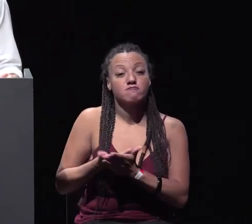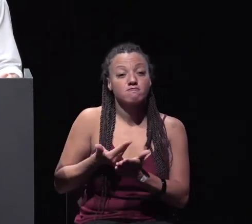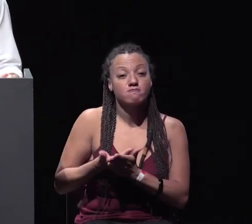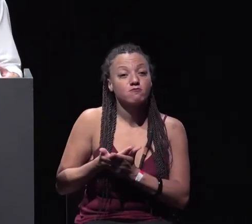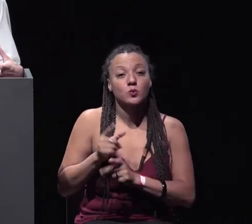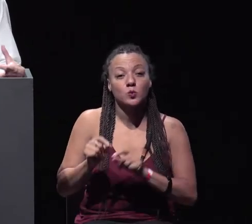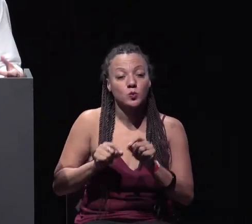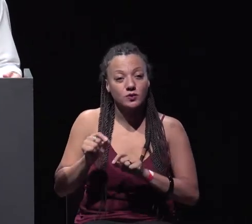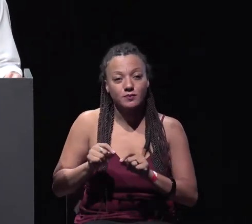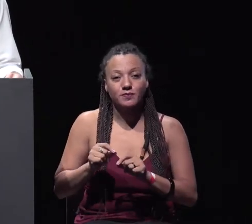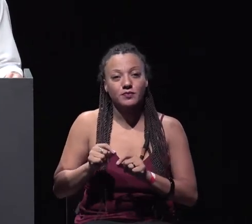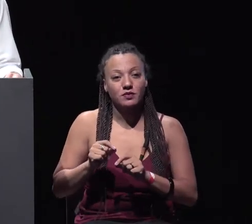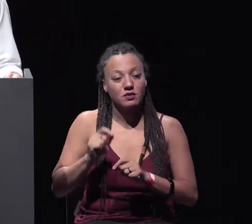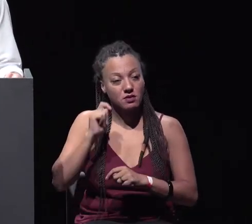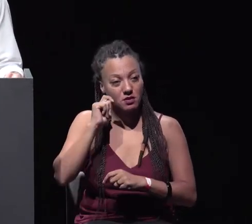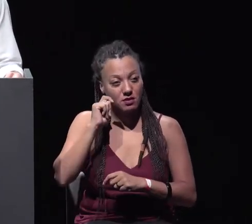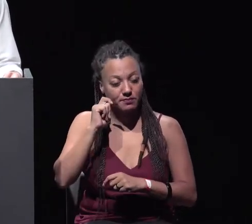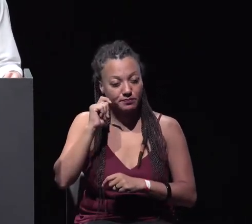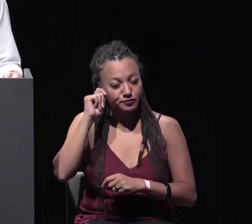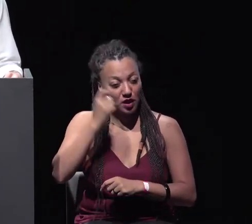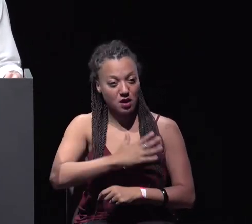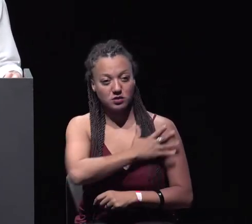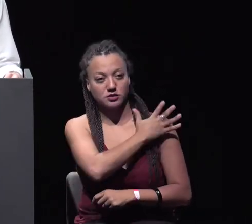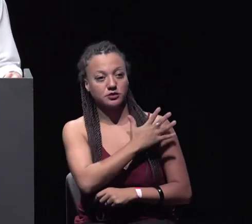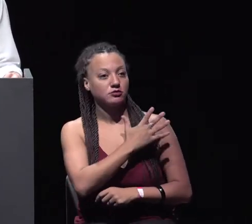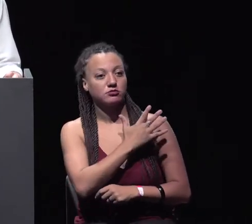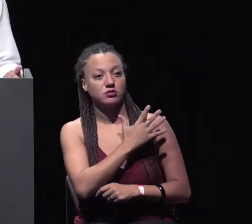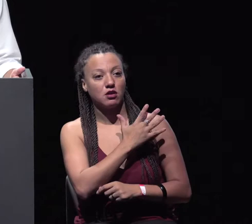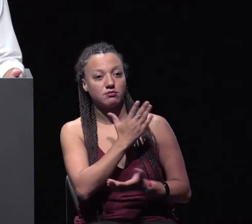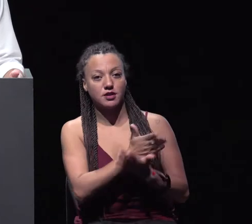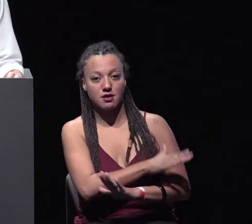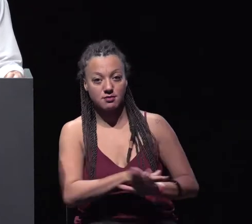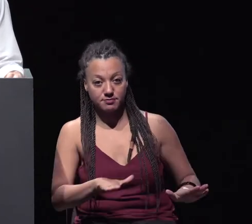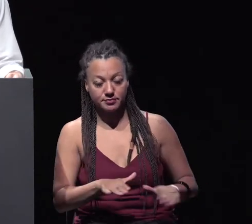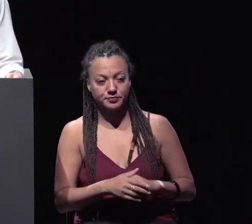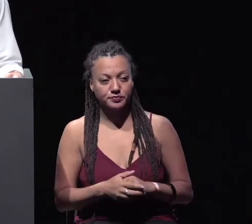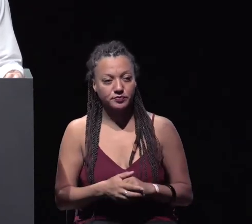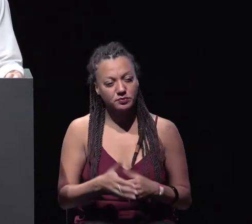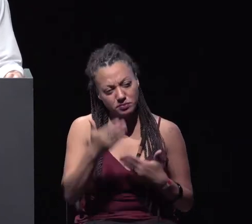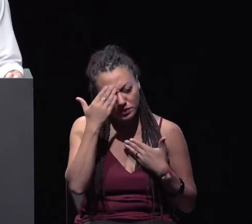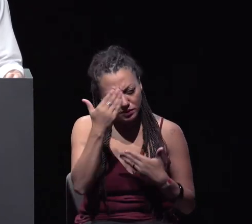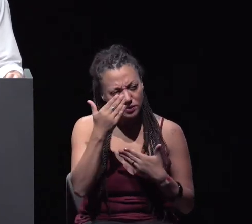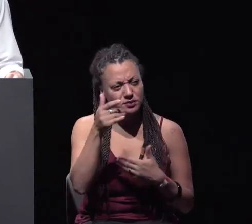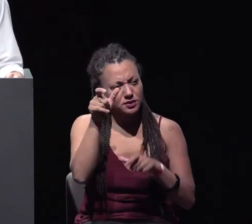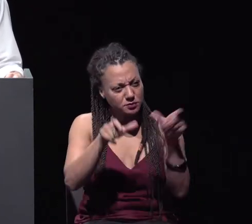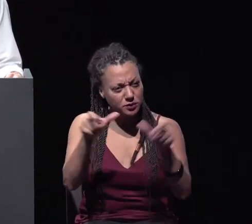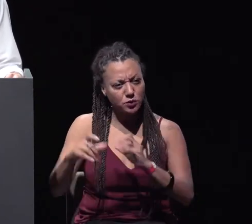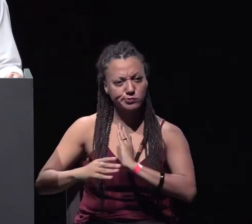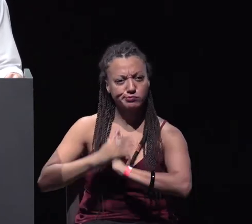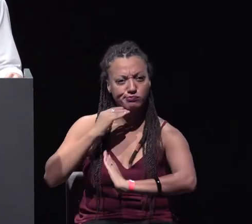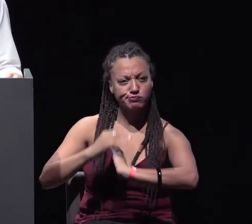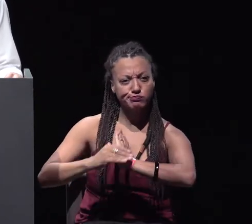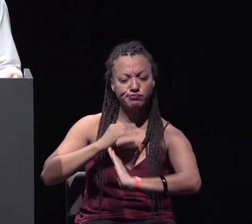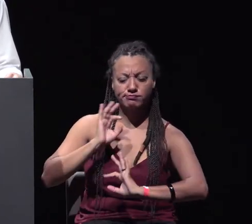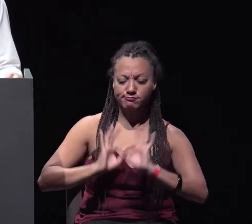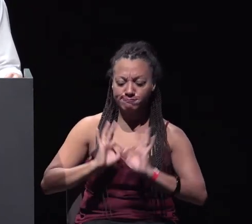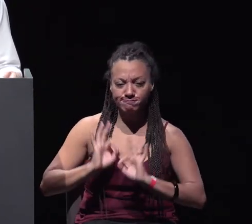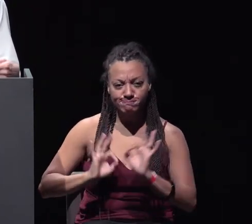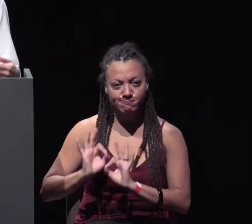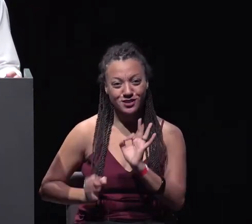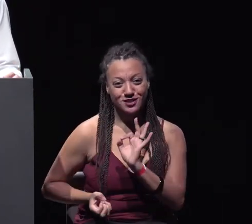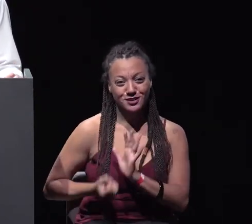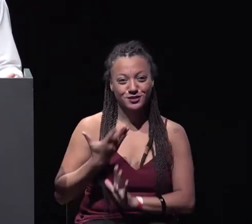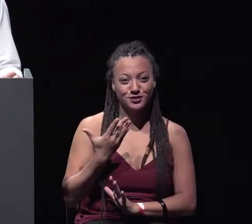em diferentes contextos então eu queria destacar aqui a minha gratidão às pessoas que nos ajudaram a construir esse